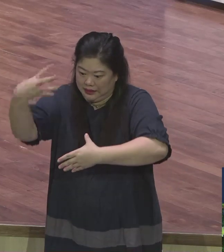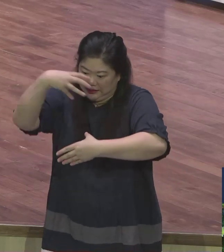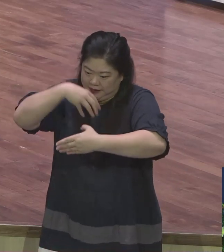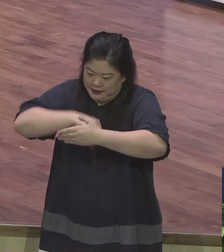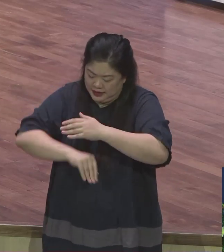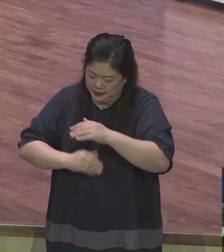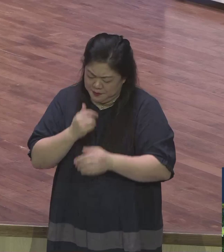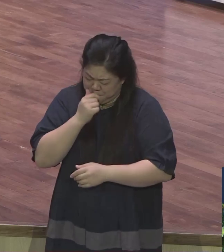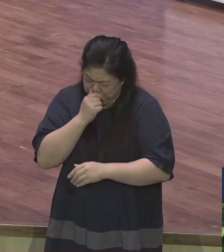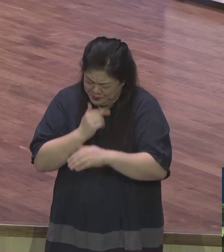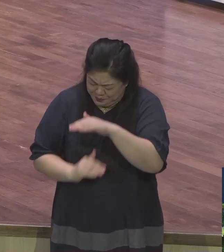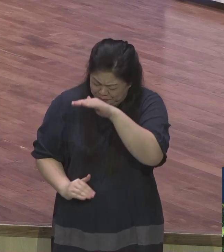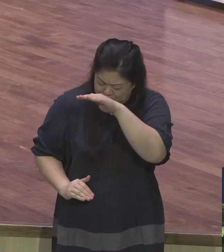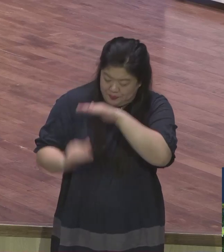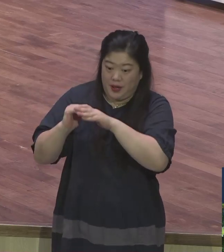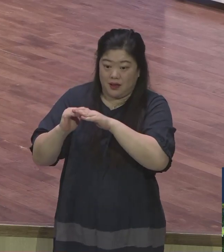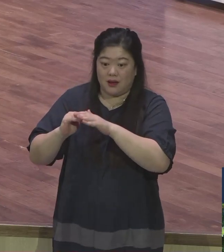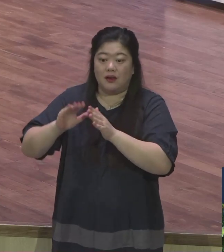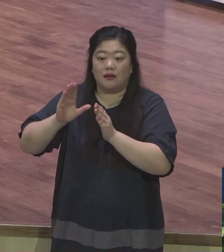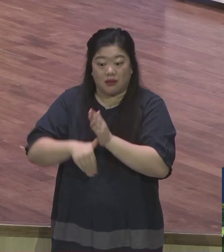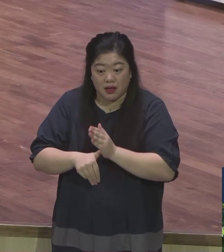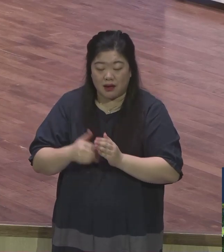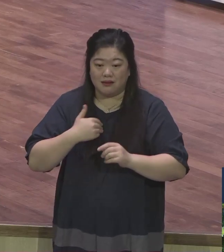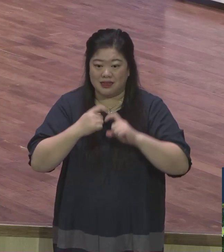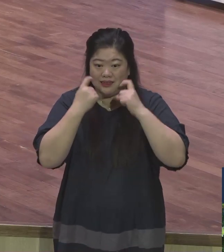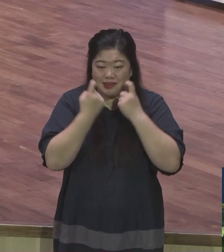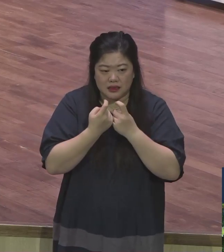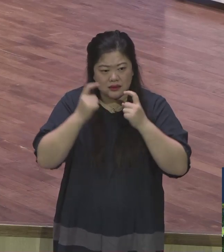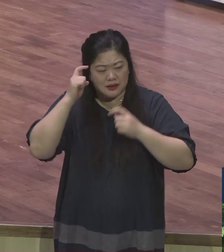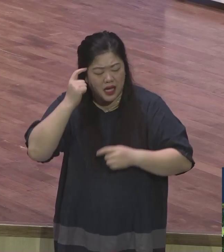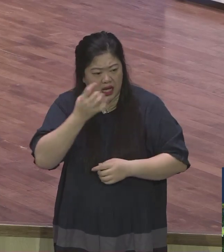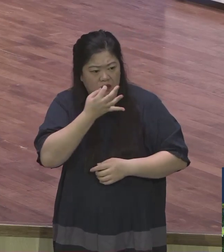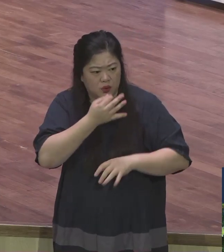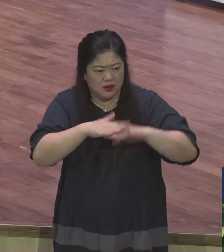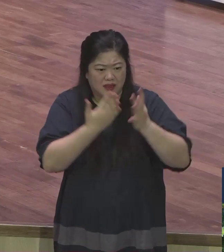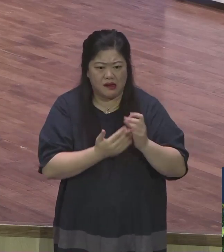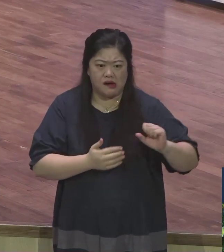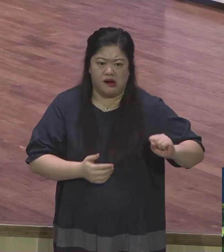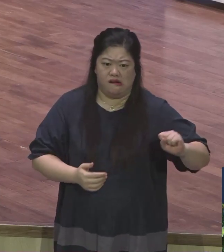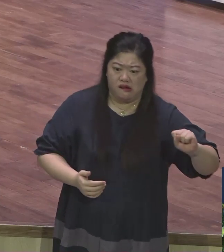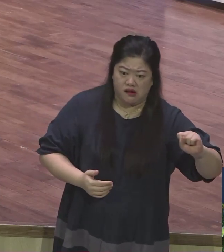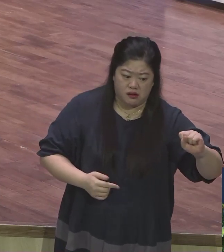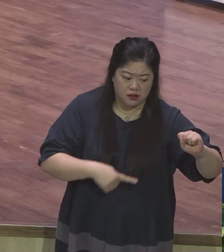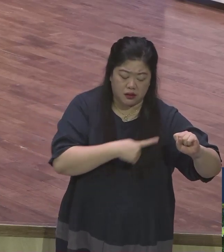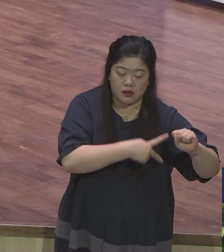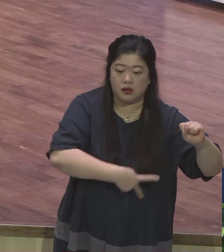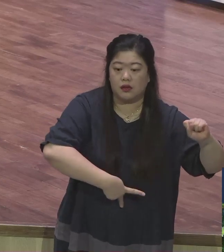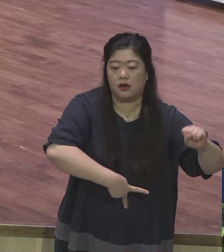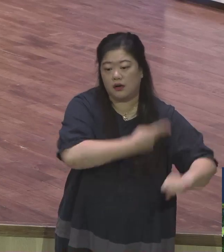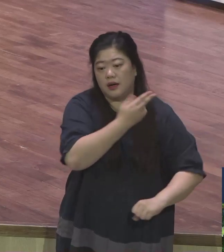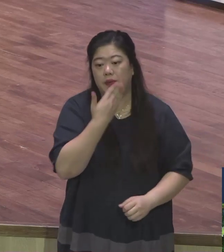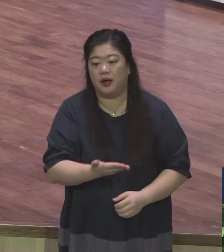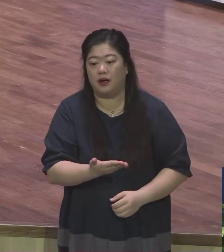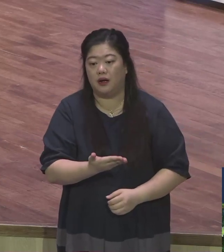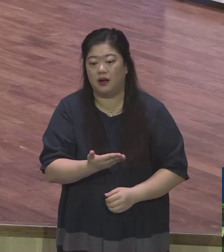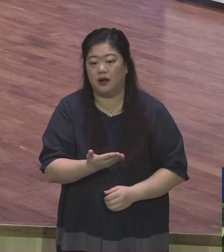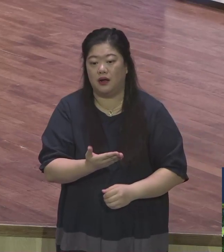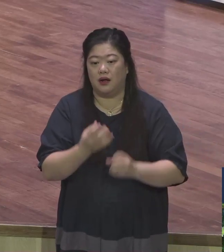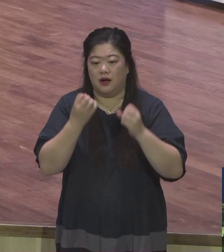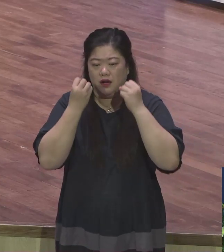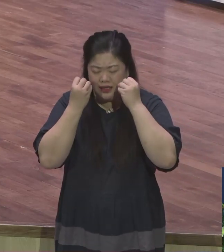육신의 정욕과 암묵의 정욕과 이성의 자랑 같은 이런 예틀을 확 깨버리는 세틀 인생이